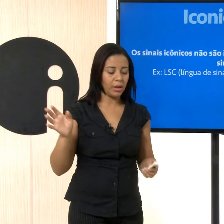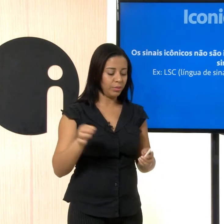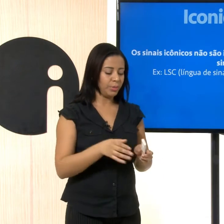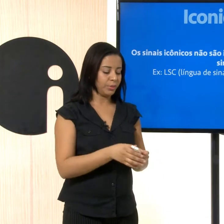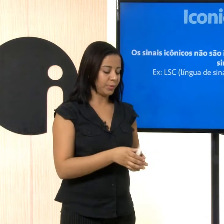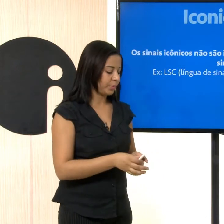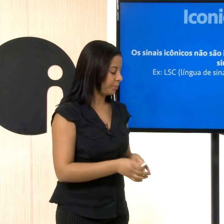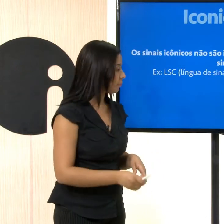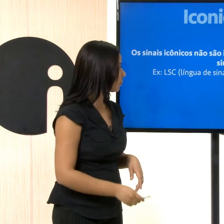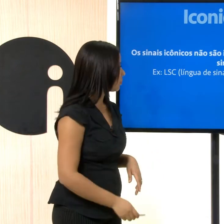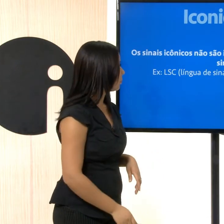do mundo.